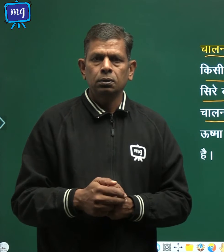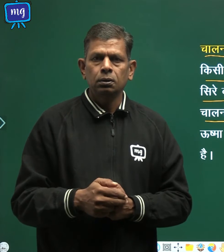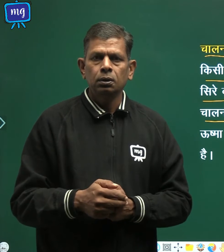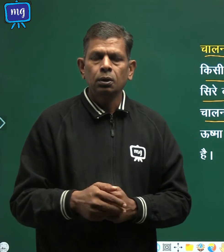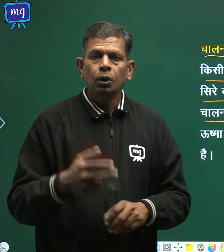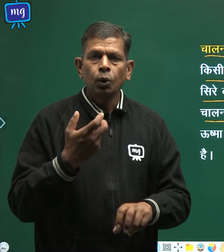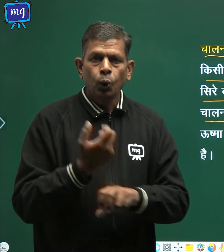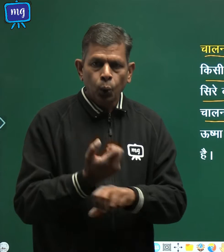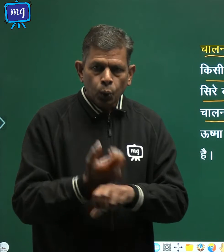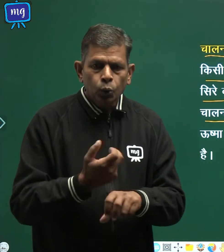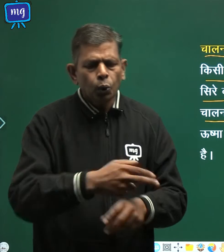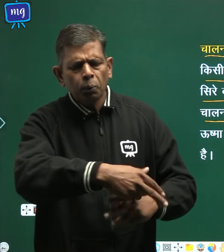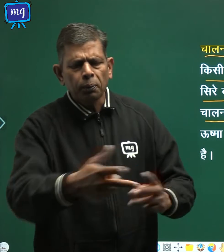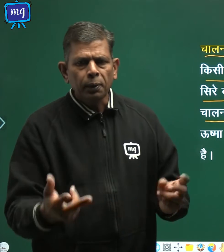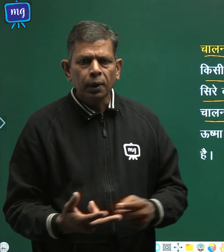ठोस में प्राय